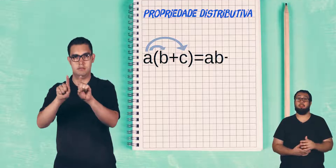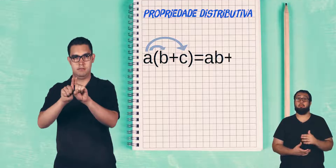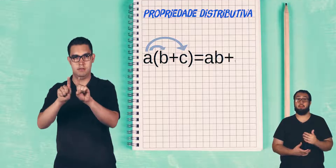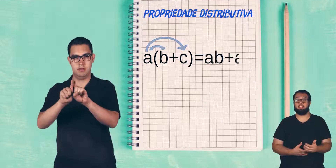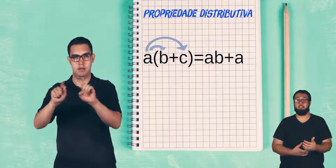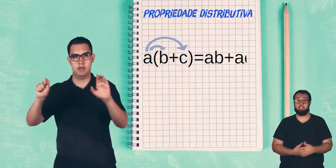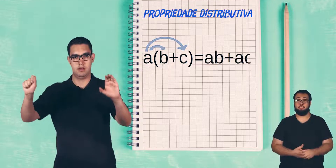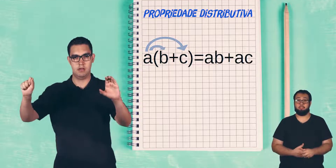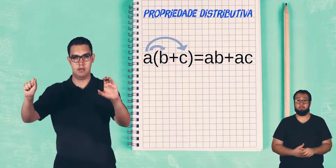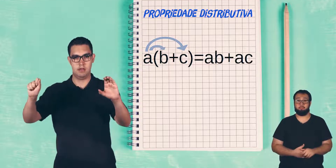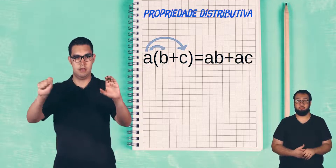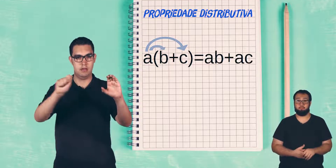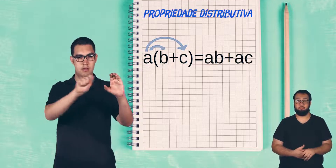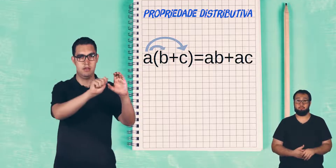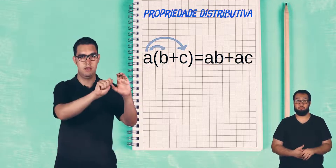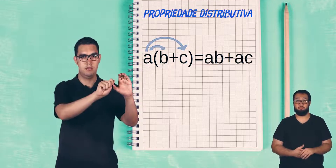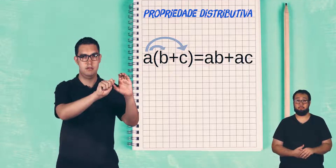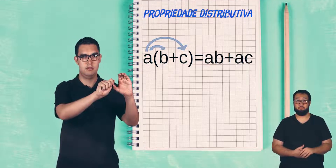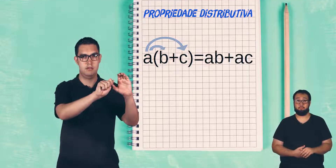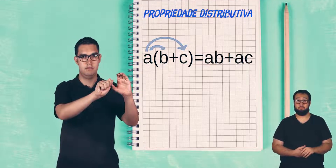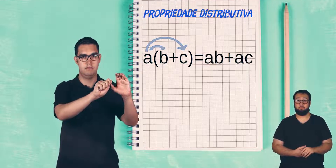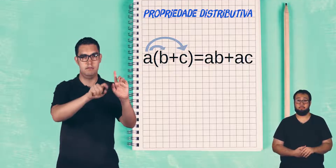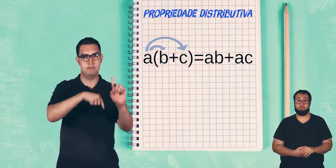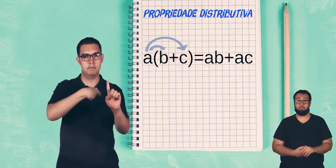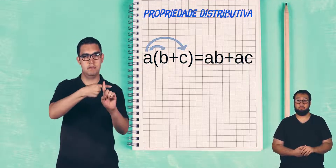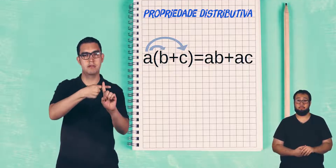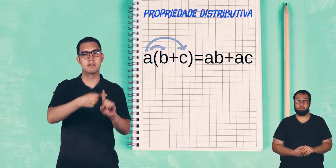vezes B mais A vezes C.